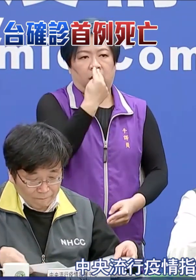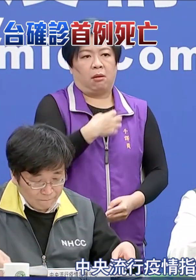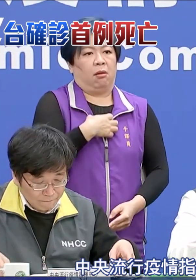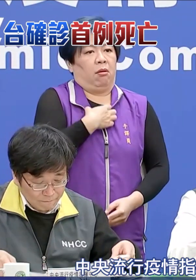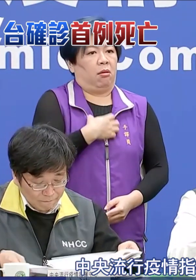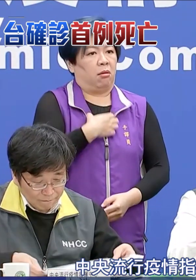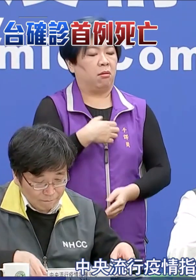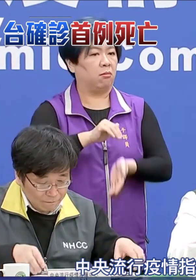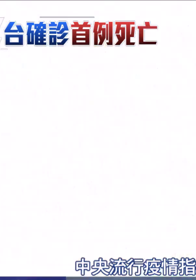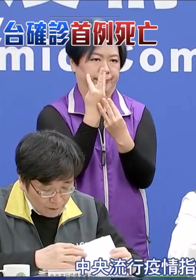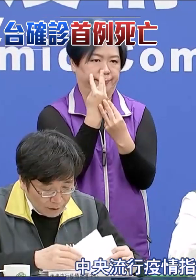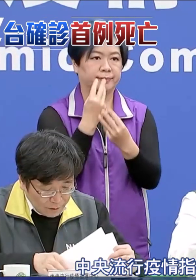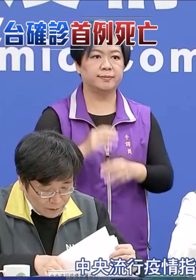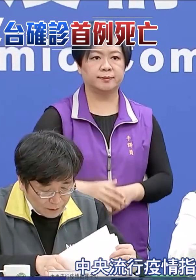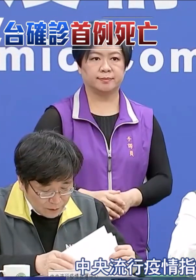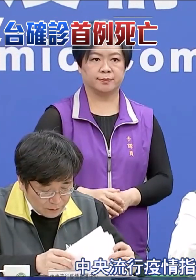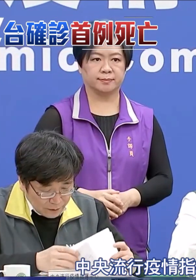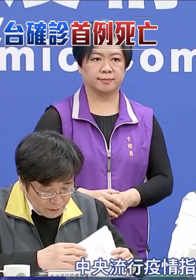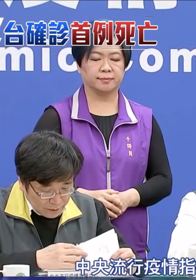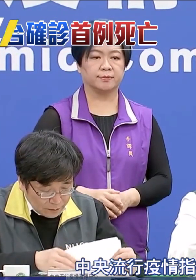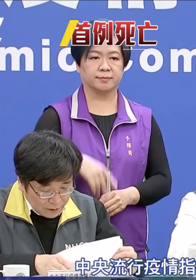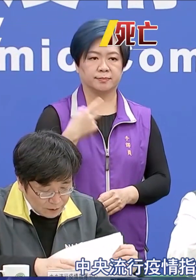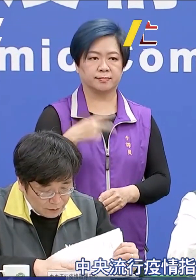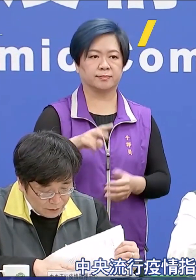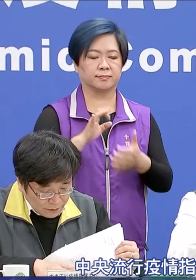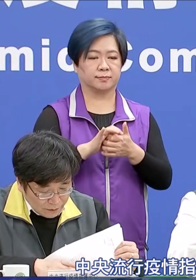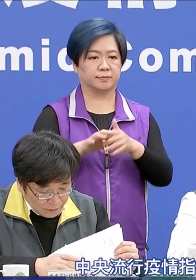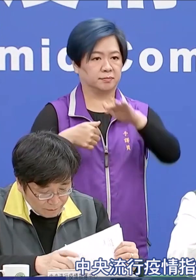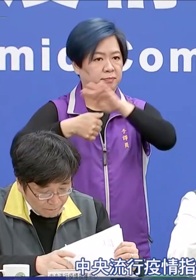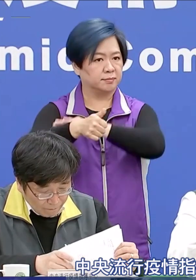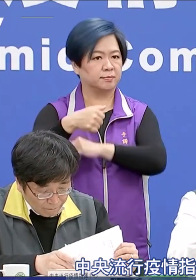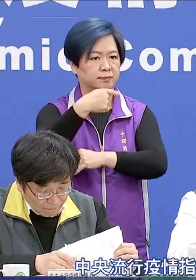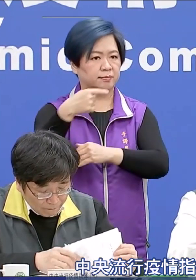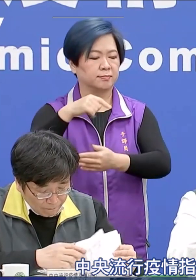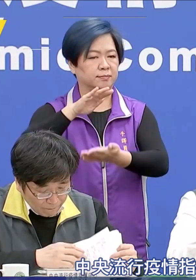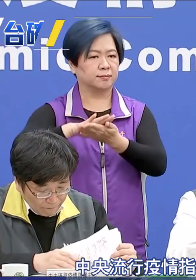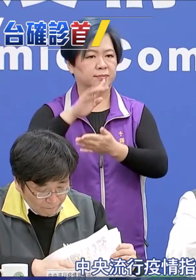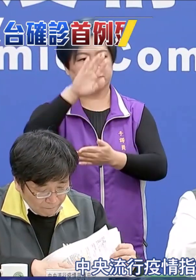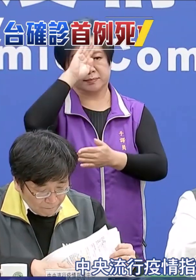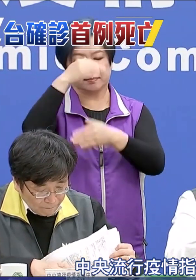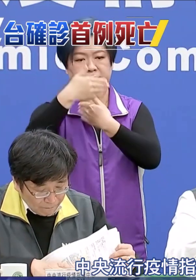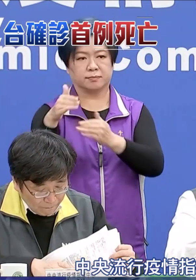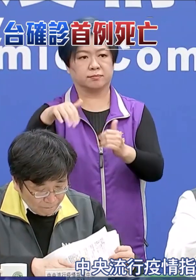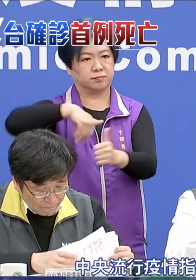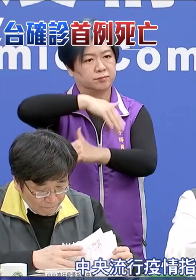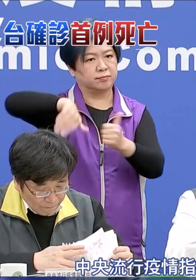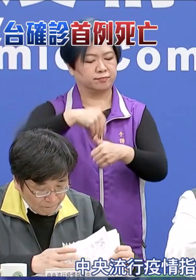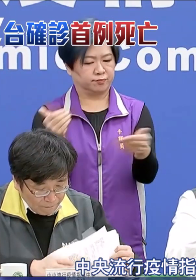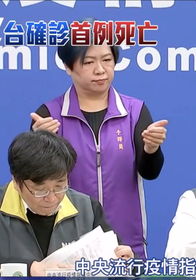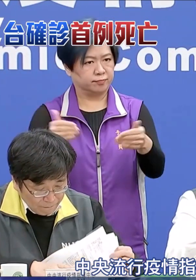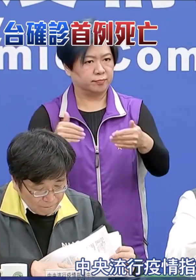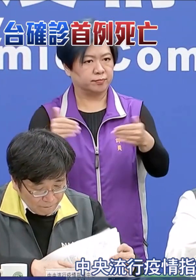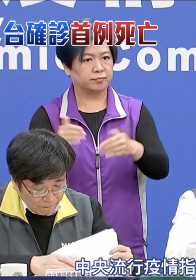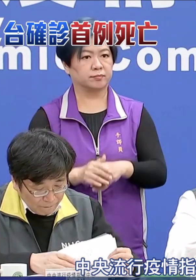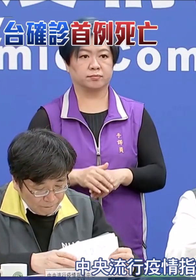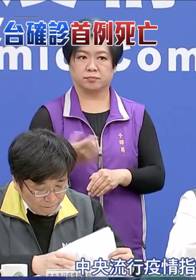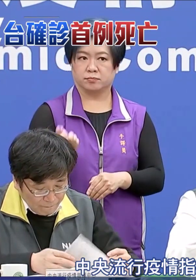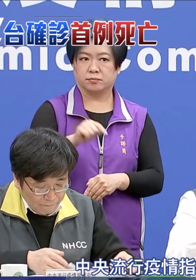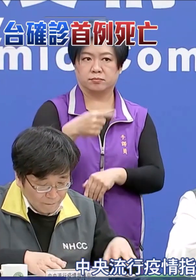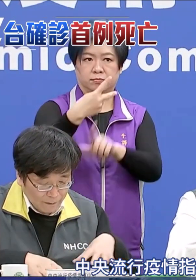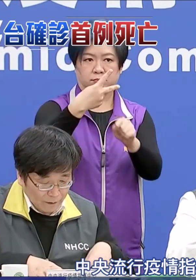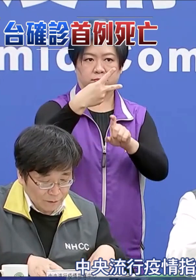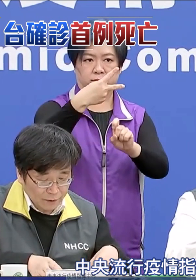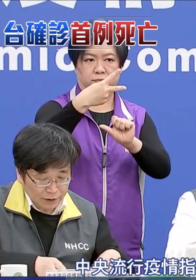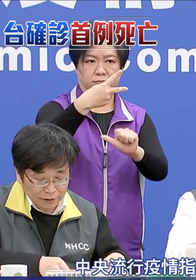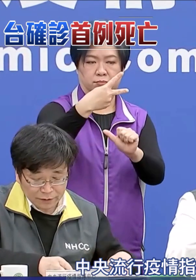赴医院就医，当日收治于负压加护病房治疗。个案于2月15日